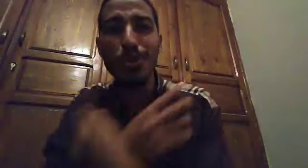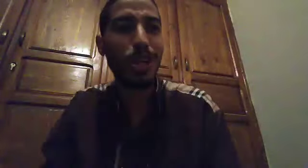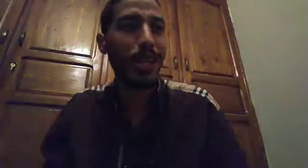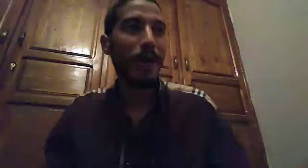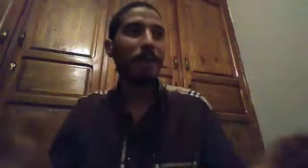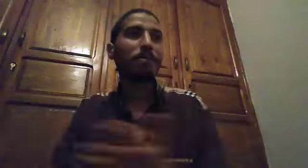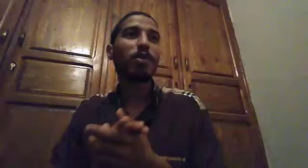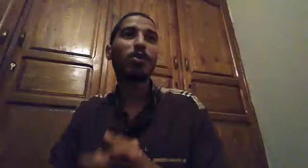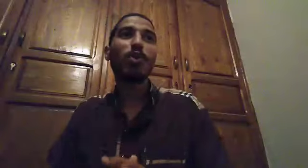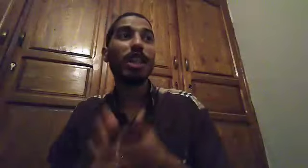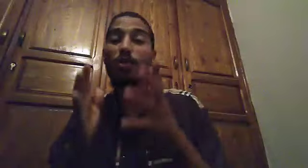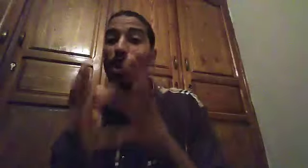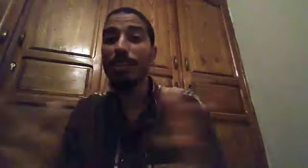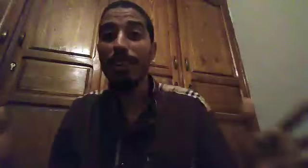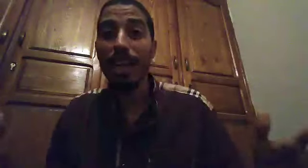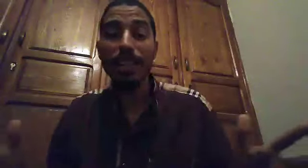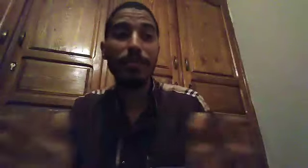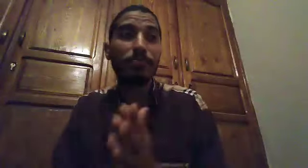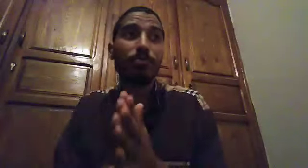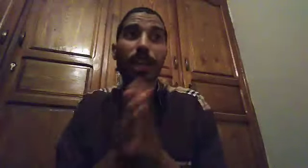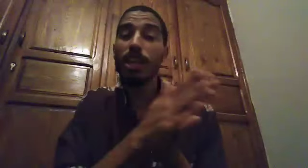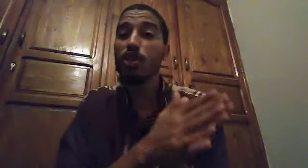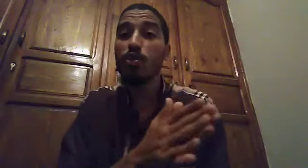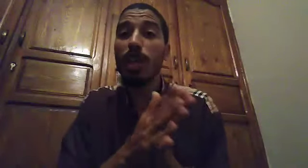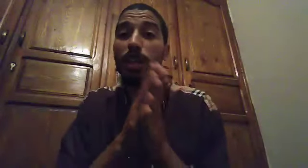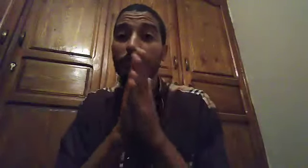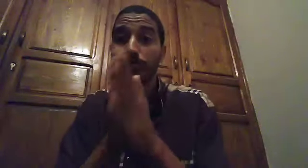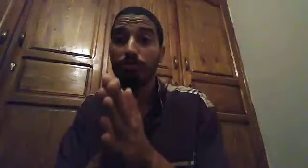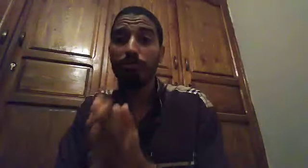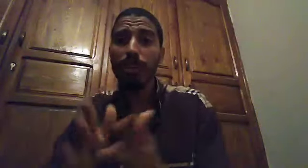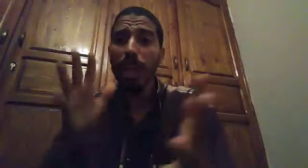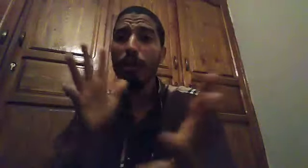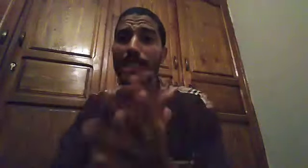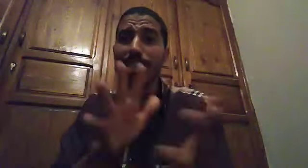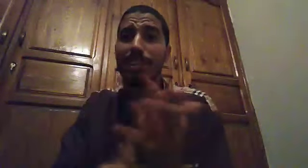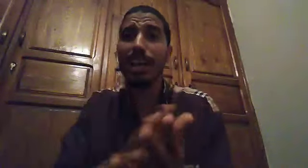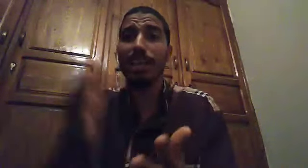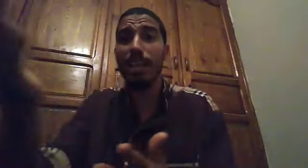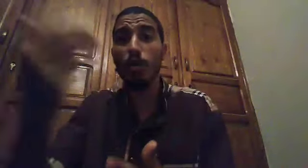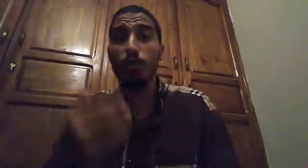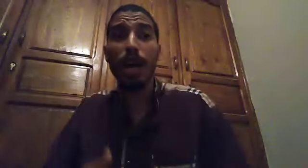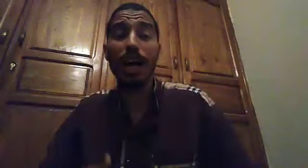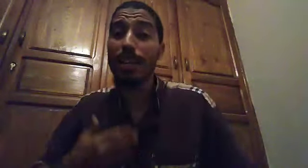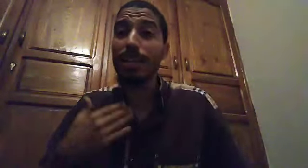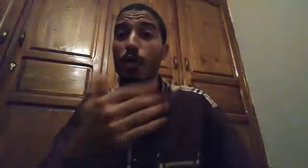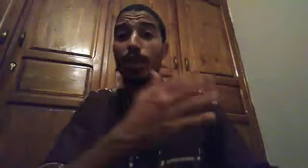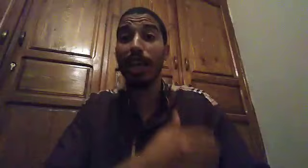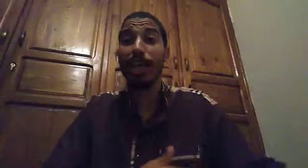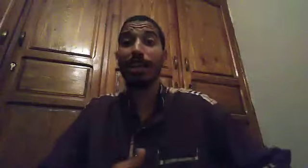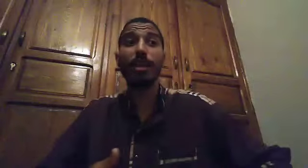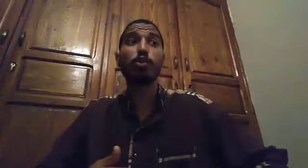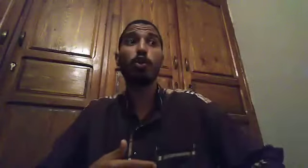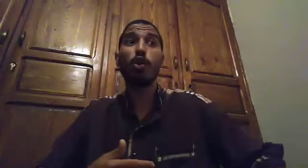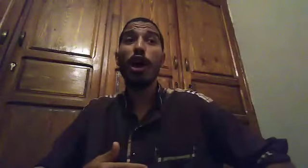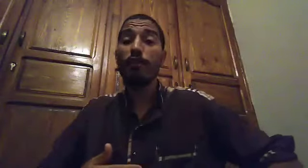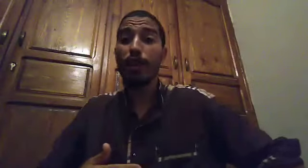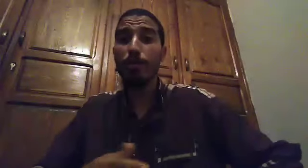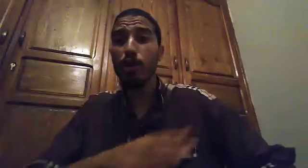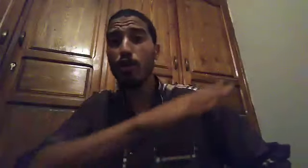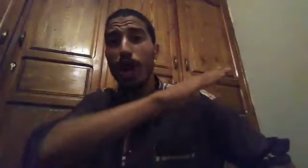اسطوري وهذاك هو هدف الكاس. دخلنا الشوط الثاني البرازيل زاد ضغطات او بالاحرى دارت اول تغيير ديالها بدخول فيرمينيو،